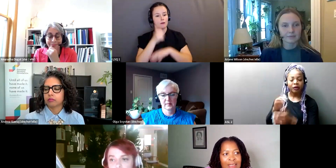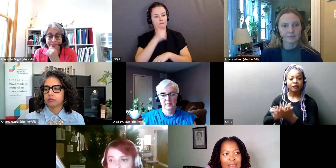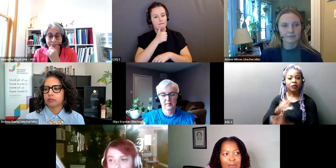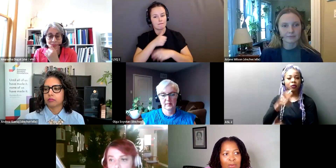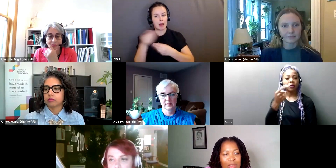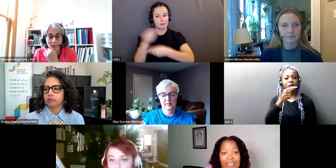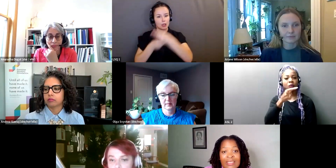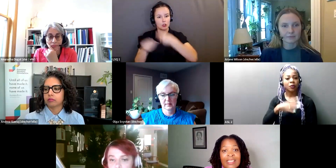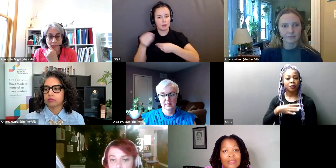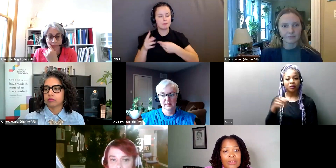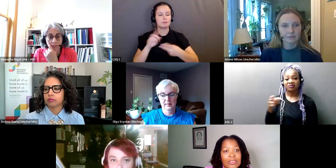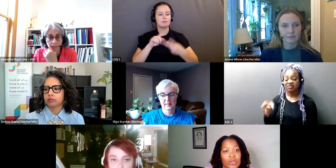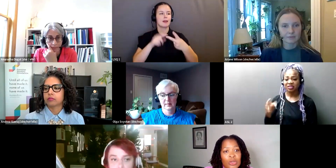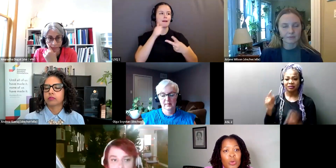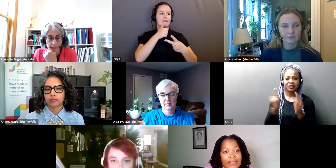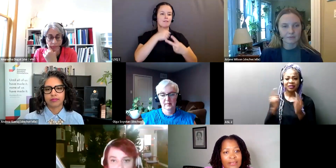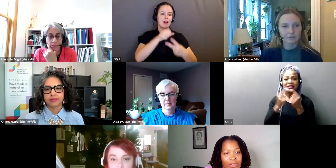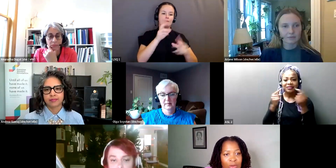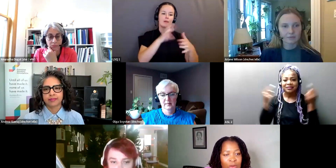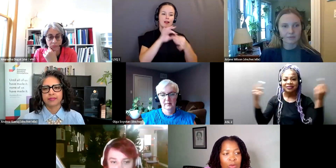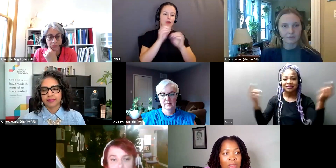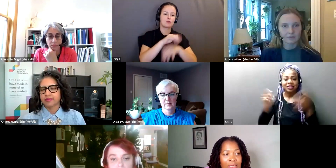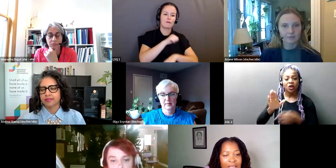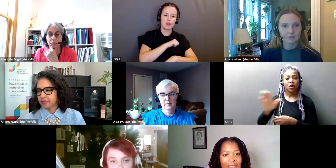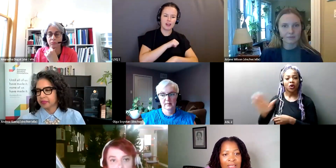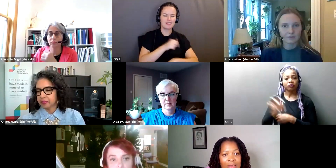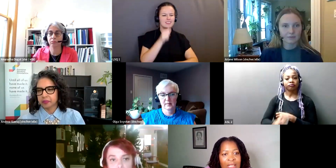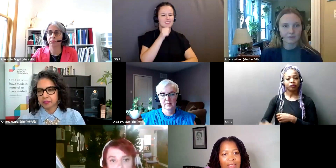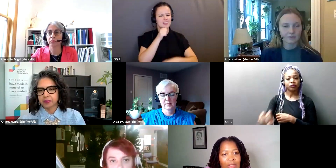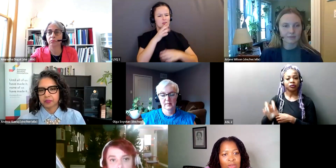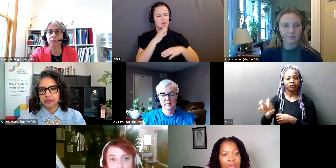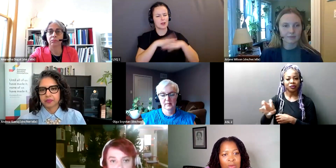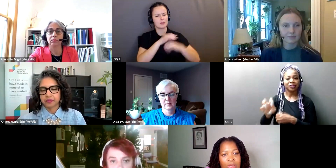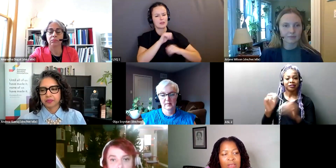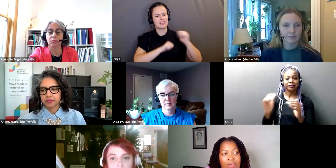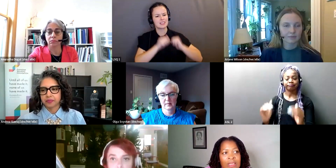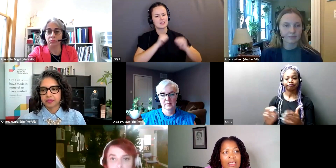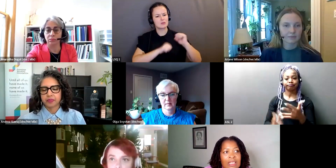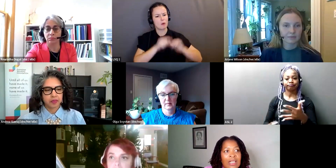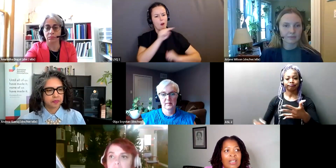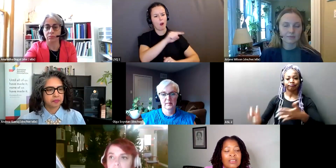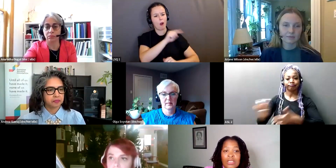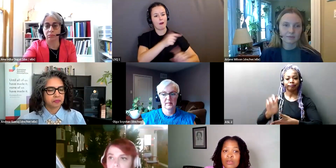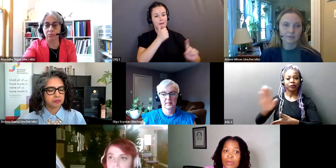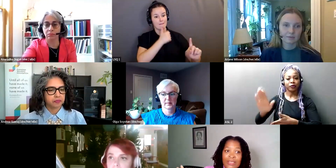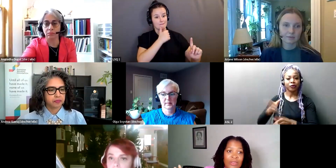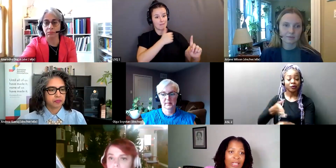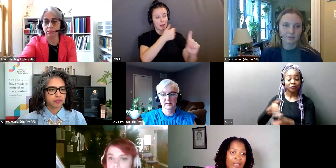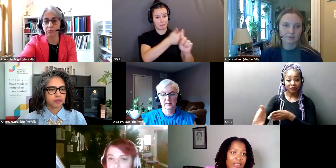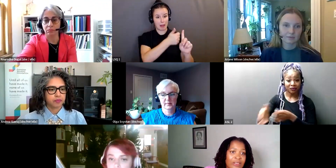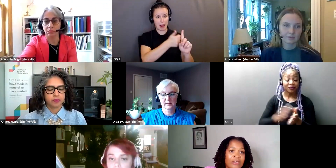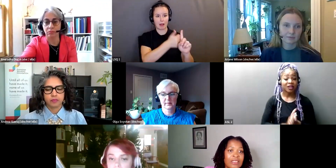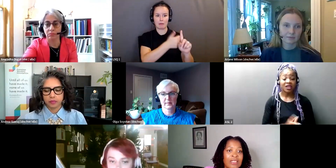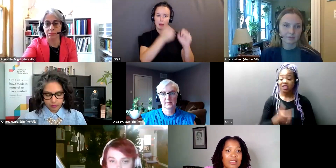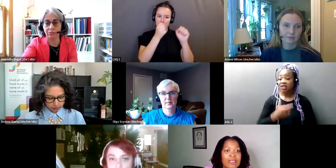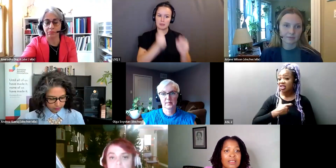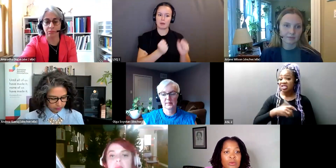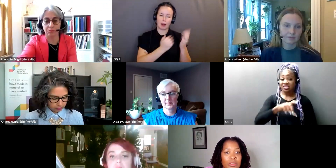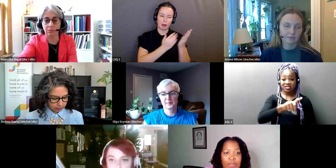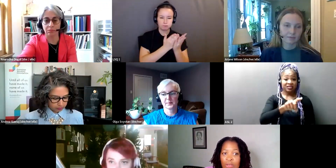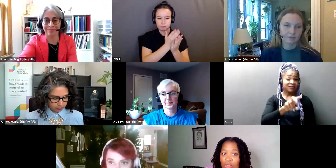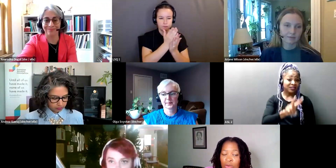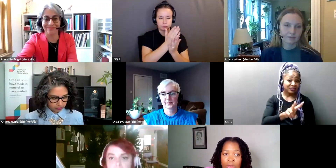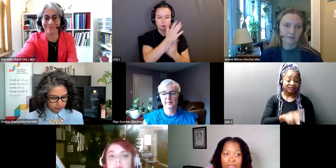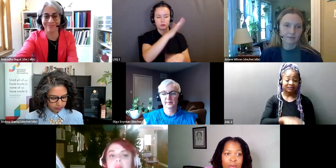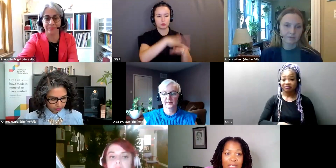femmes et la violence. Plutôt, nous avons entendu un récit d'une femme qui a réussi à progresser dans sa